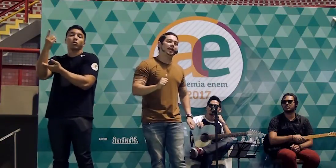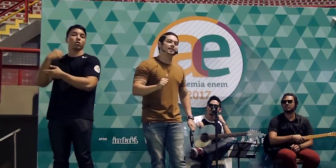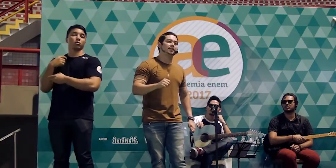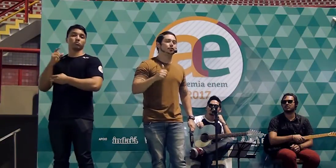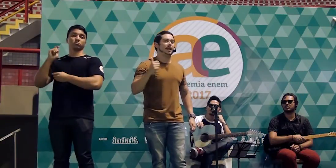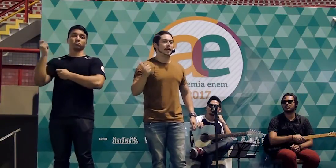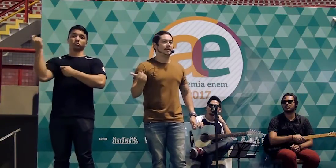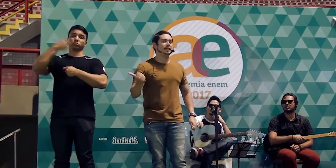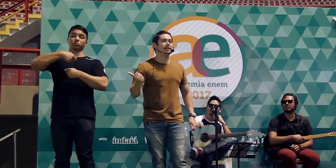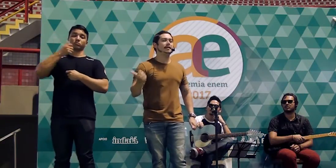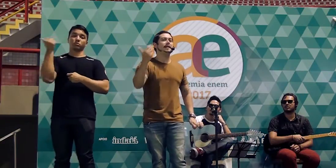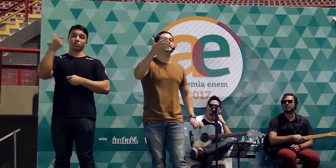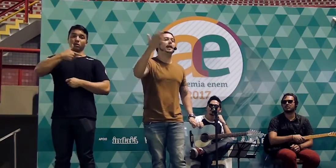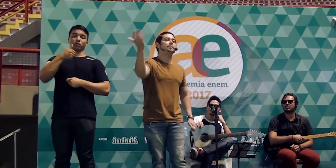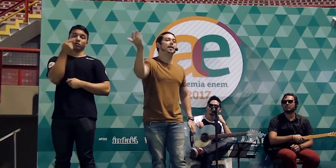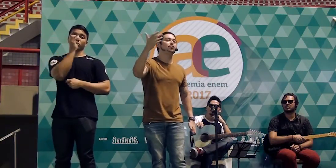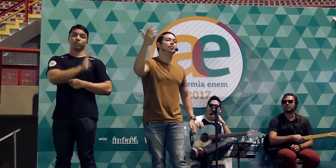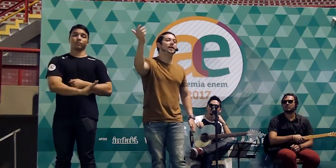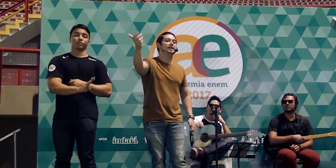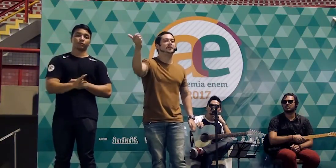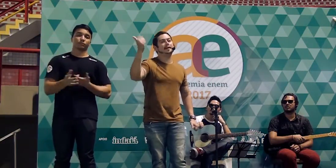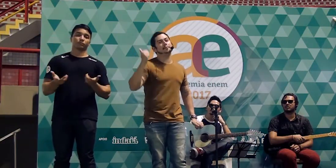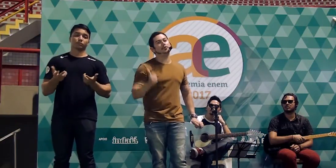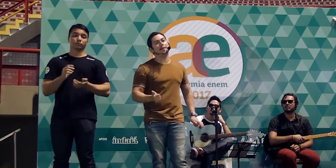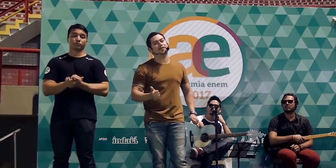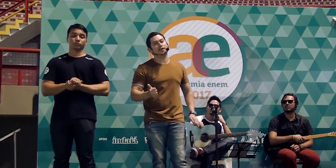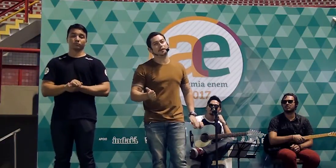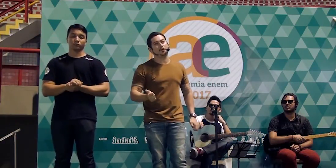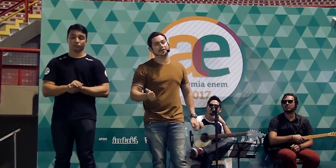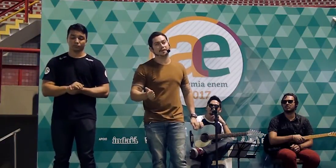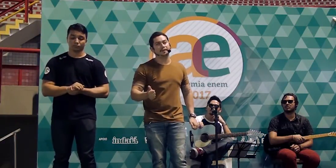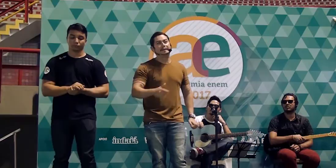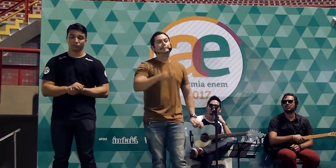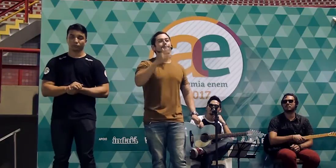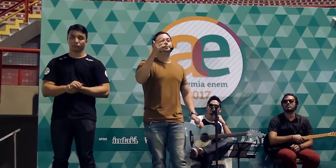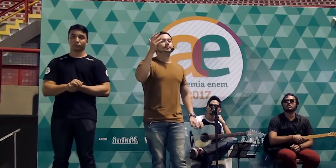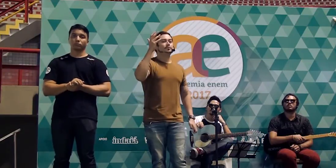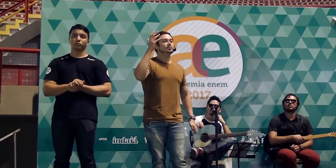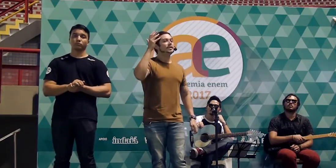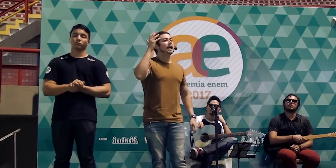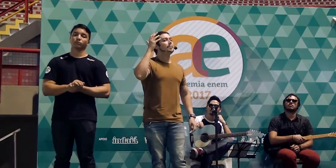de remuneração do que aqui, e ainda era pago numa moeda que valia muito mais do que a nossa.